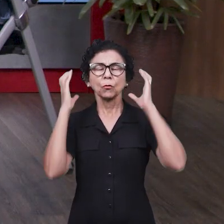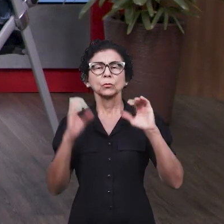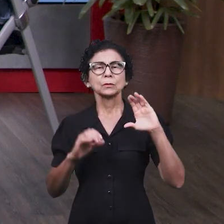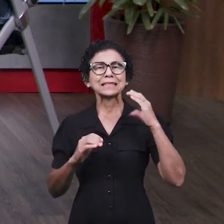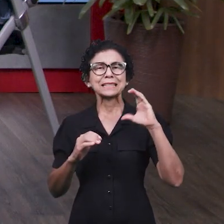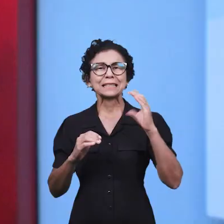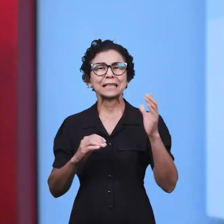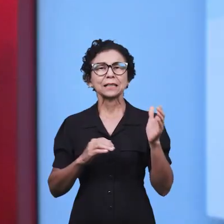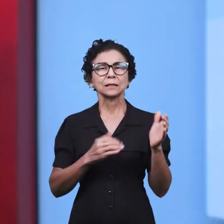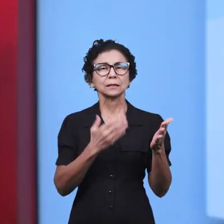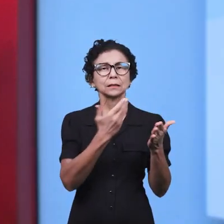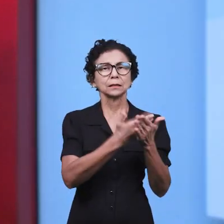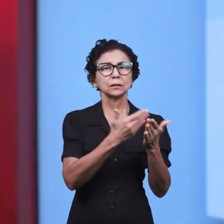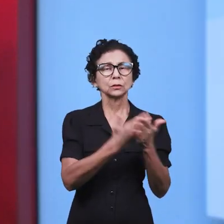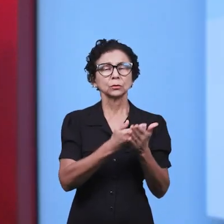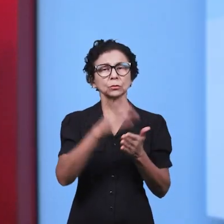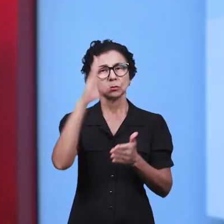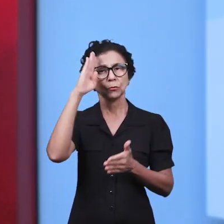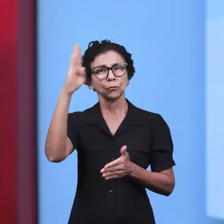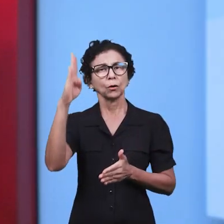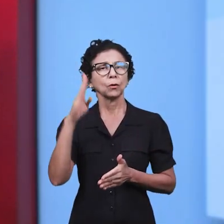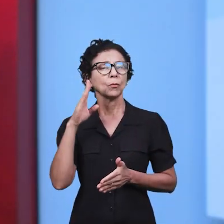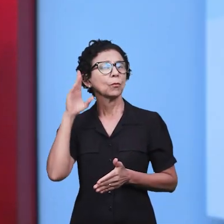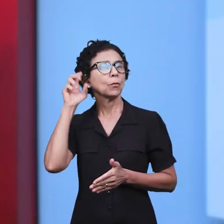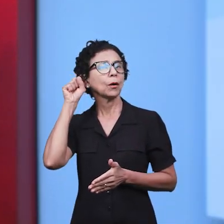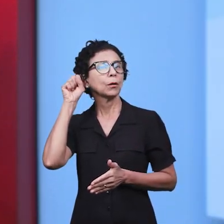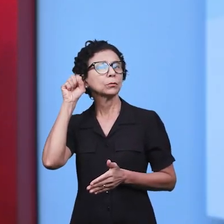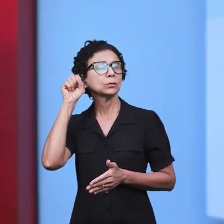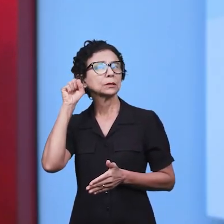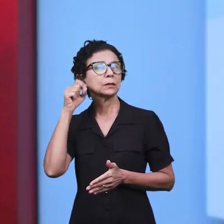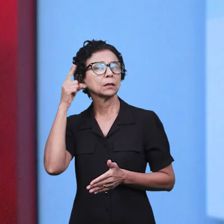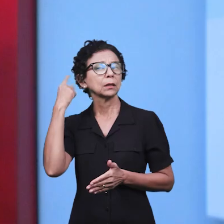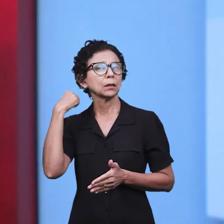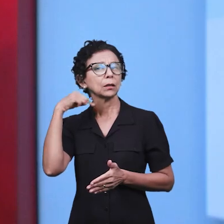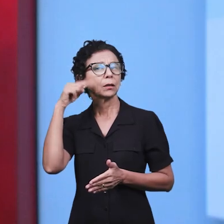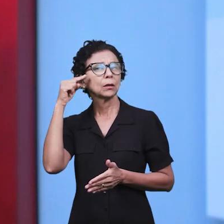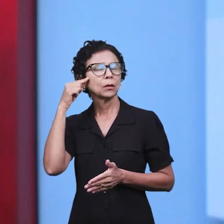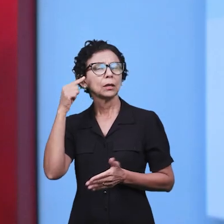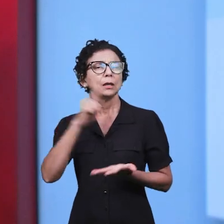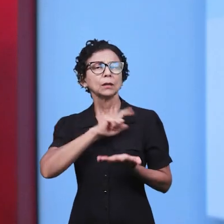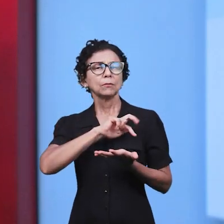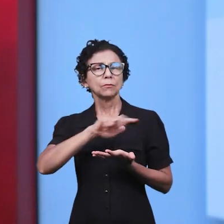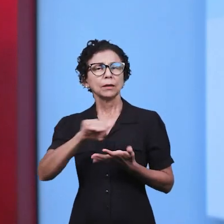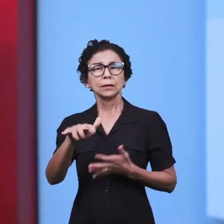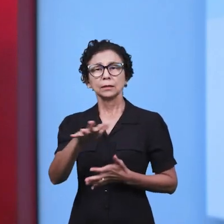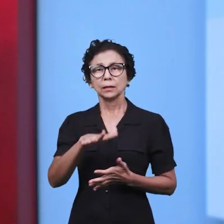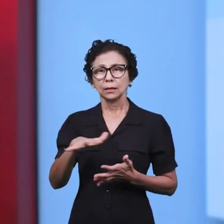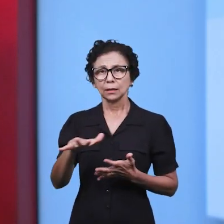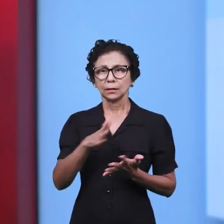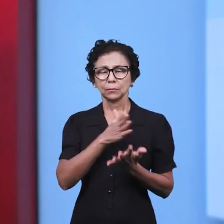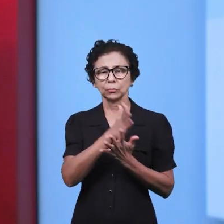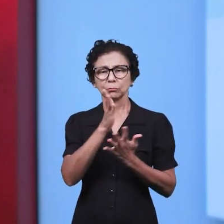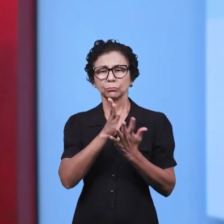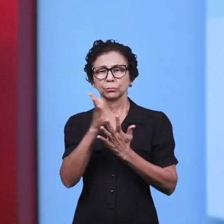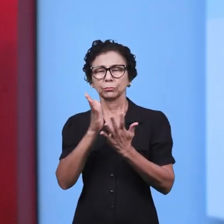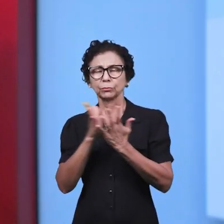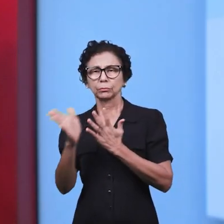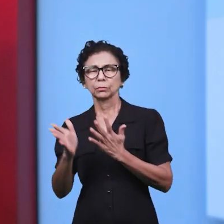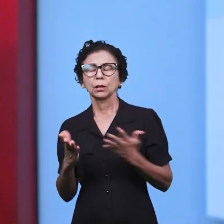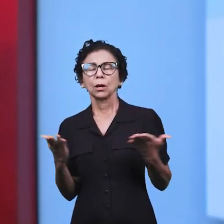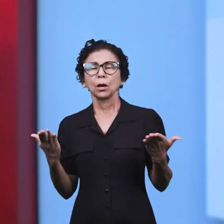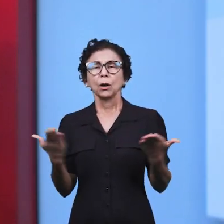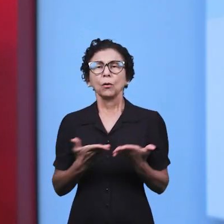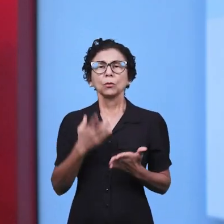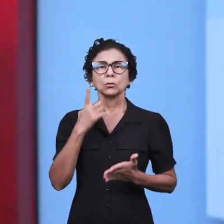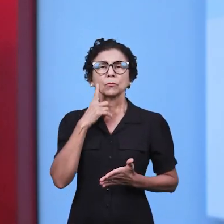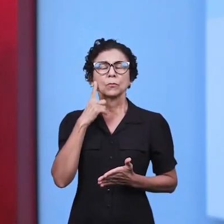estuda principalmente a audição. A fonoaudiologia, existem várias áreas de atuação, mas hoje nós vamos falar